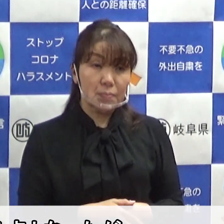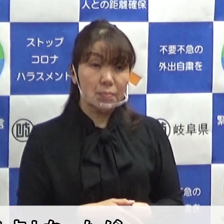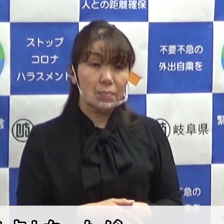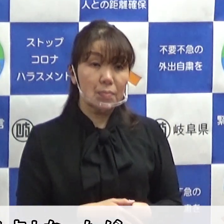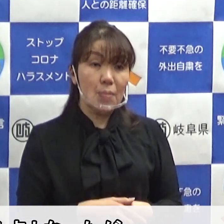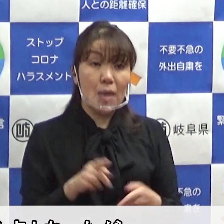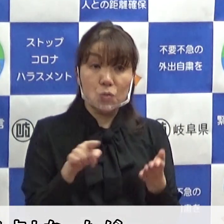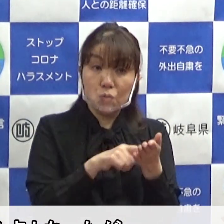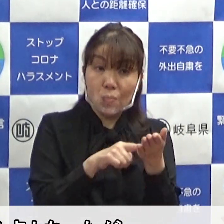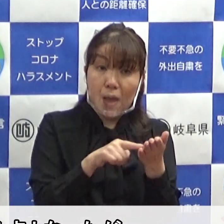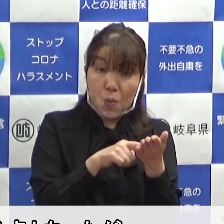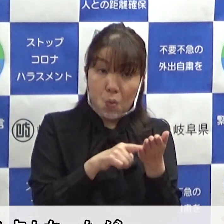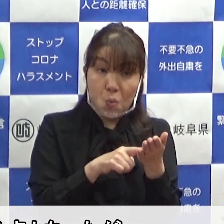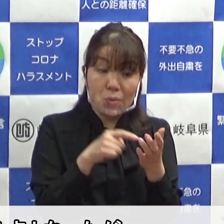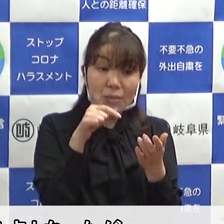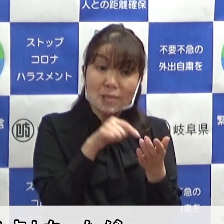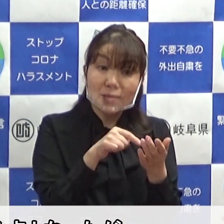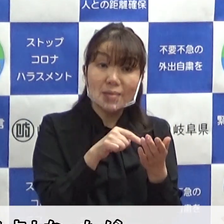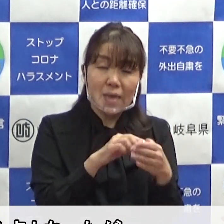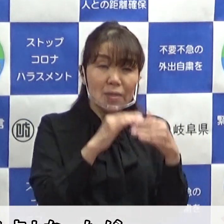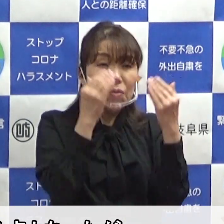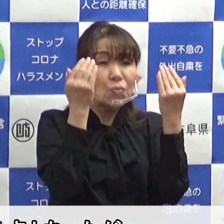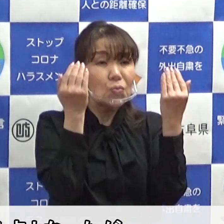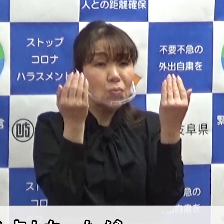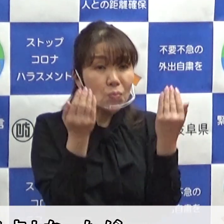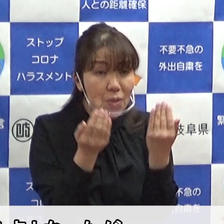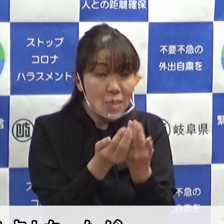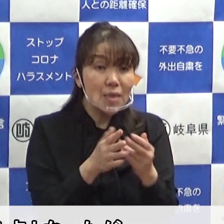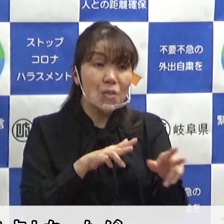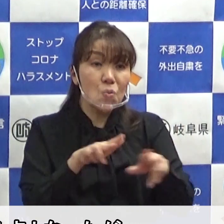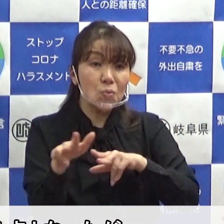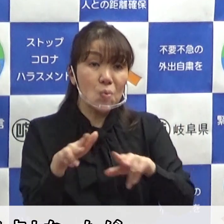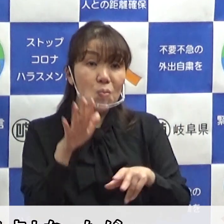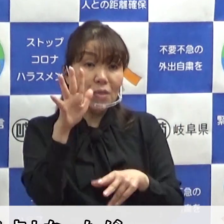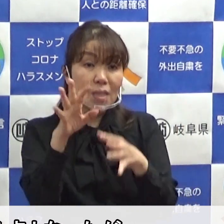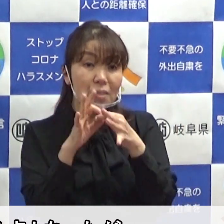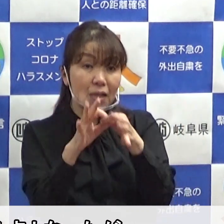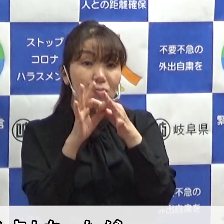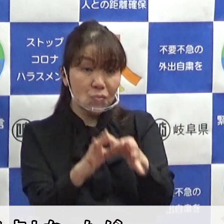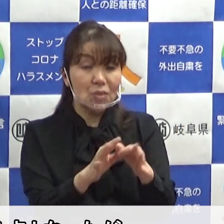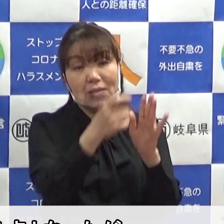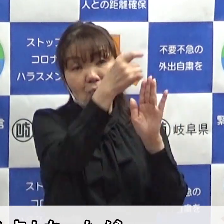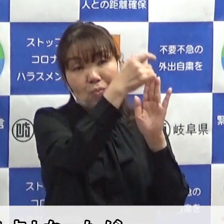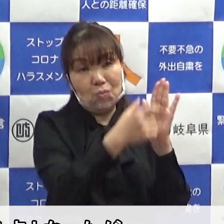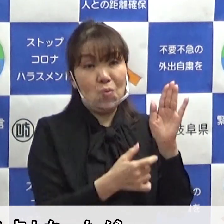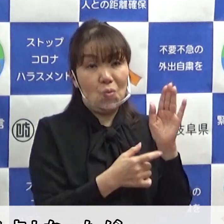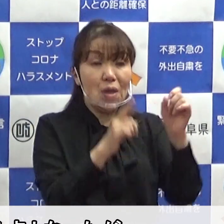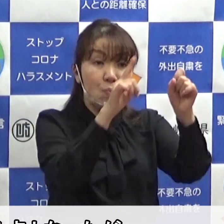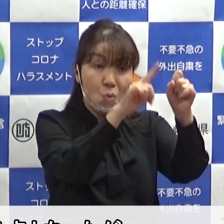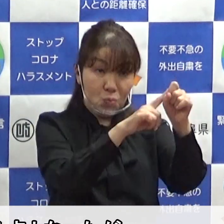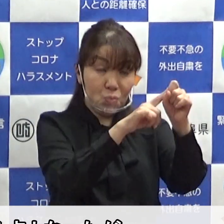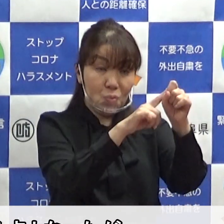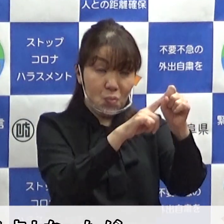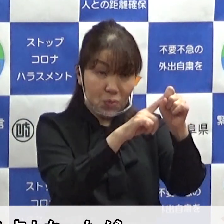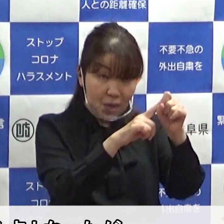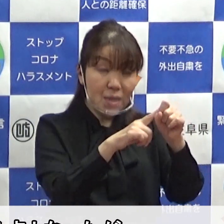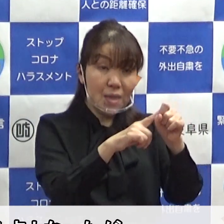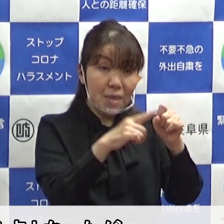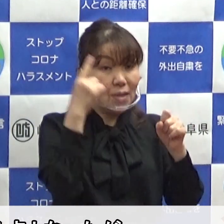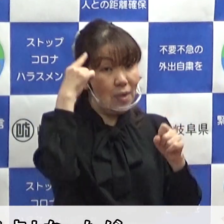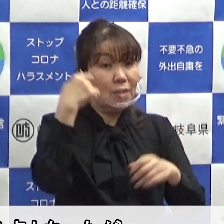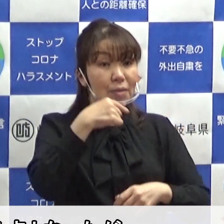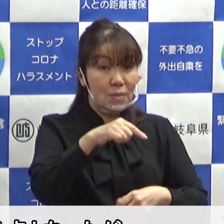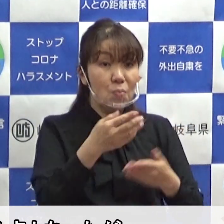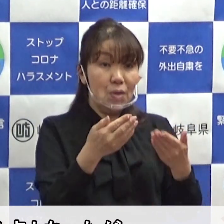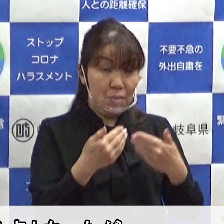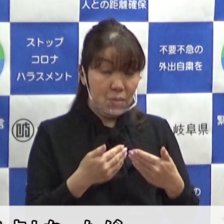スマホ1台で全ての行政手続きをという、まあ、スローガンといいますかね、目標で検討してもらってますけれども、